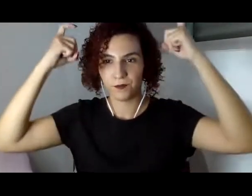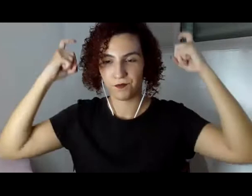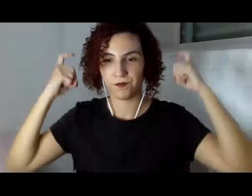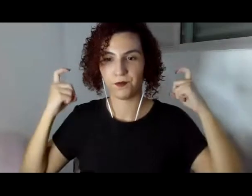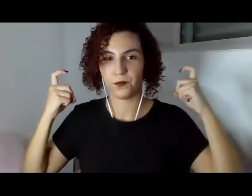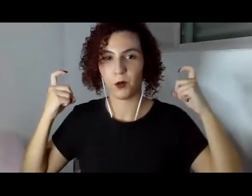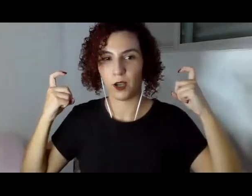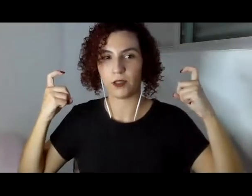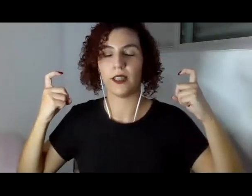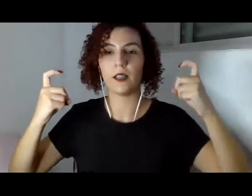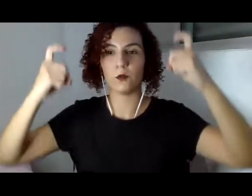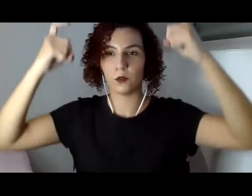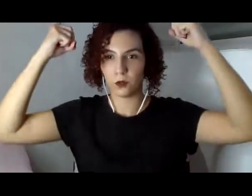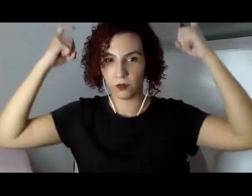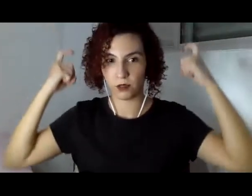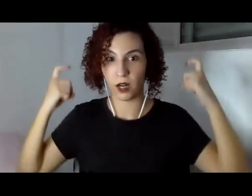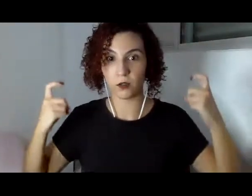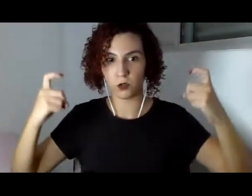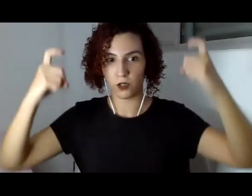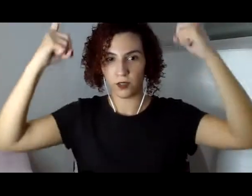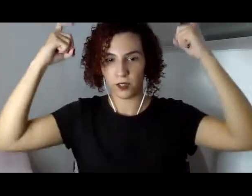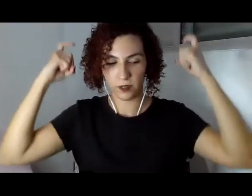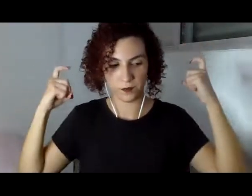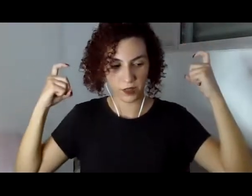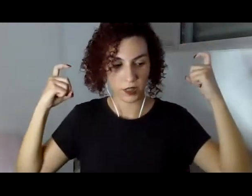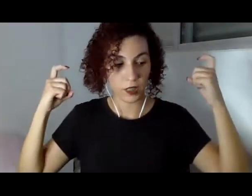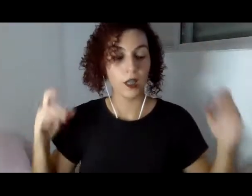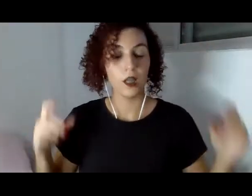Áries. Por causa, né, dos grandes chifres.